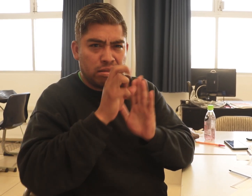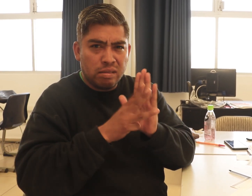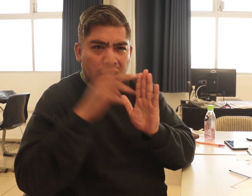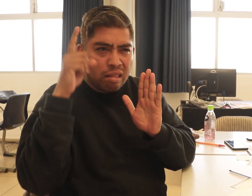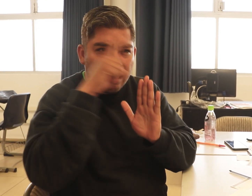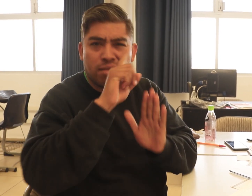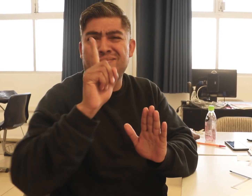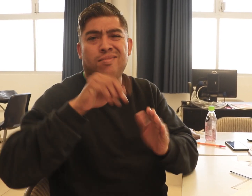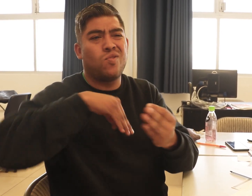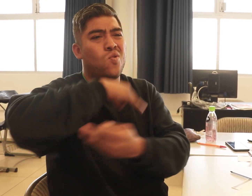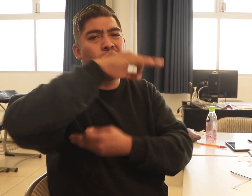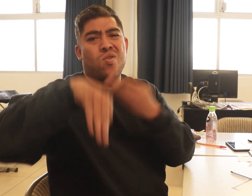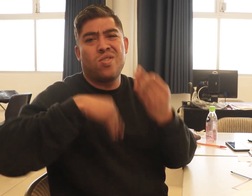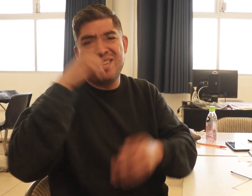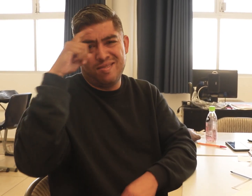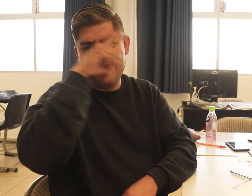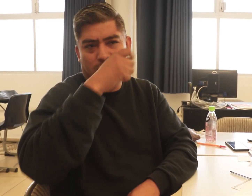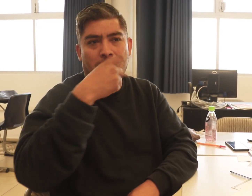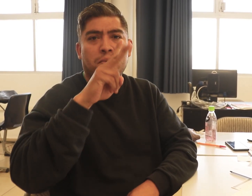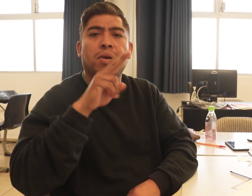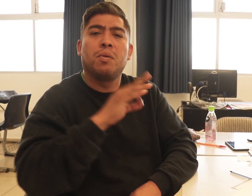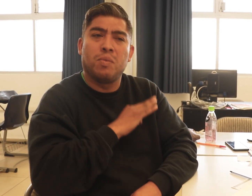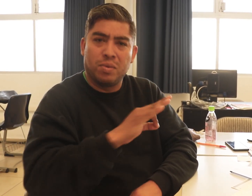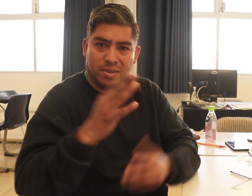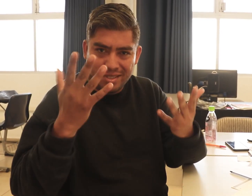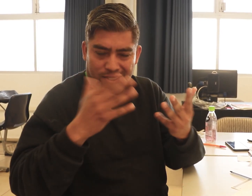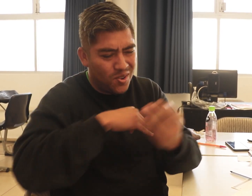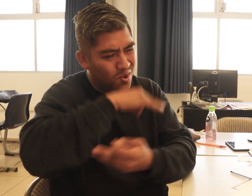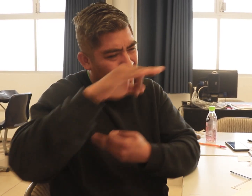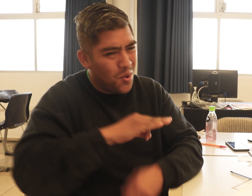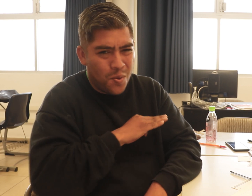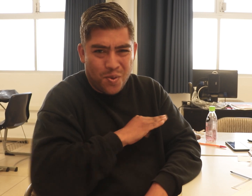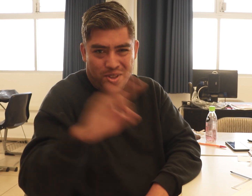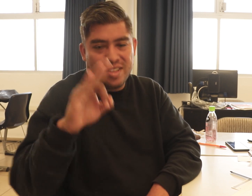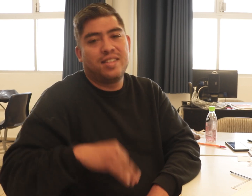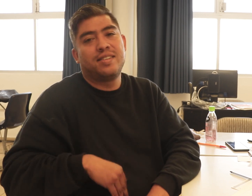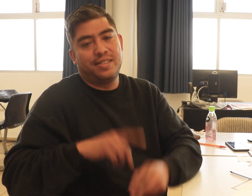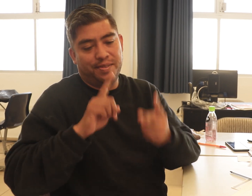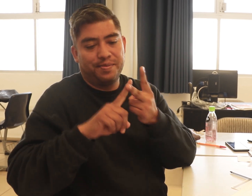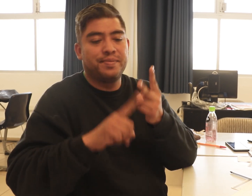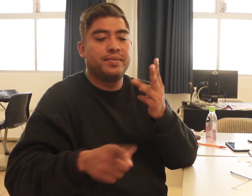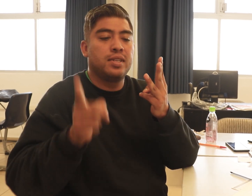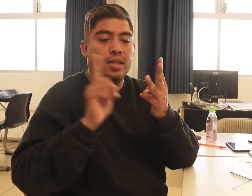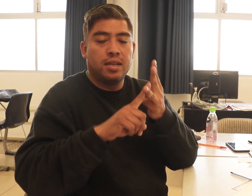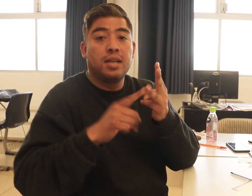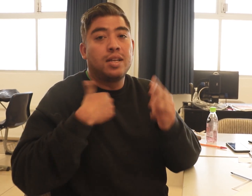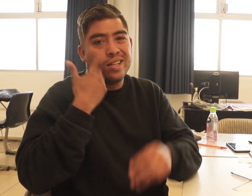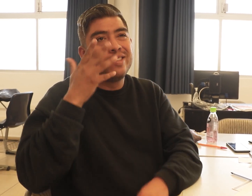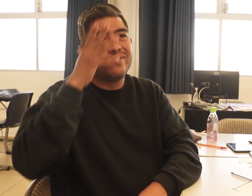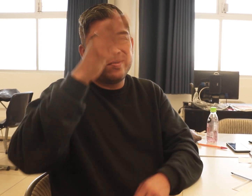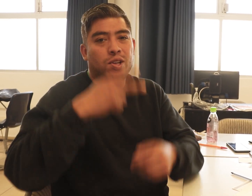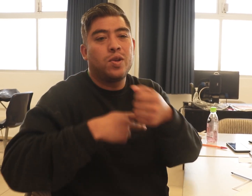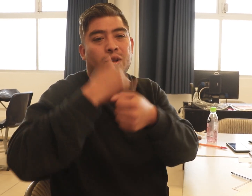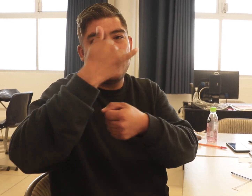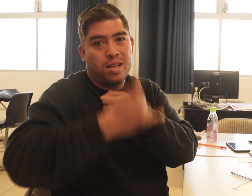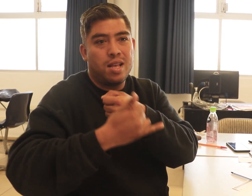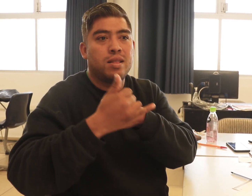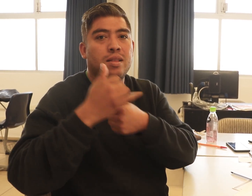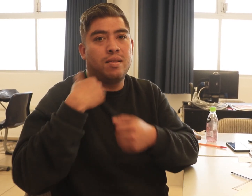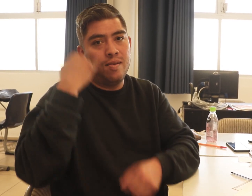software es muy difícil, sino que copiaran mi ejemplo y también siguieran estudiando. También quisiera continuar con un proyecto que